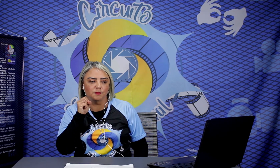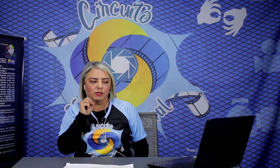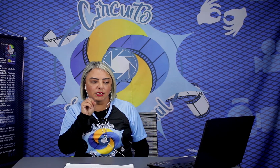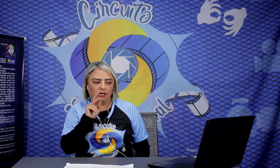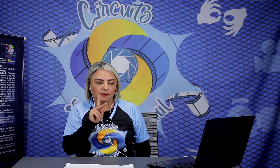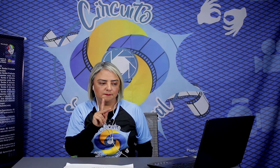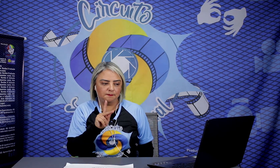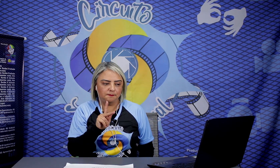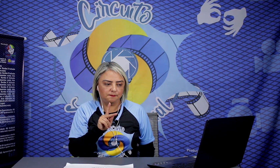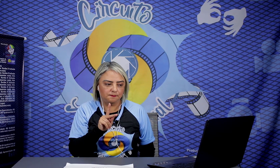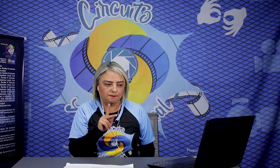ok?